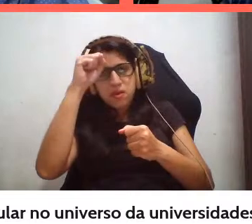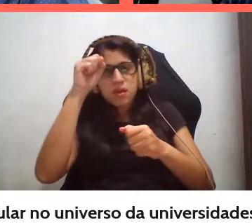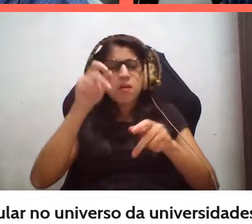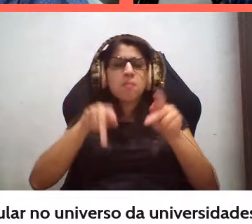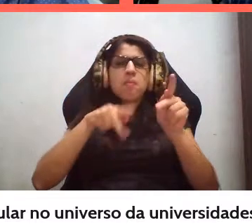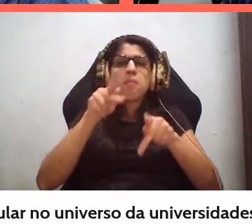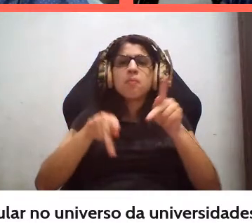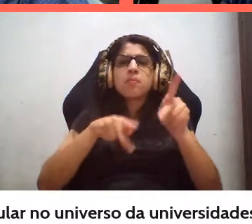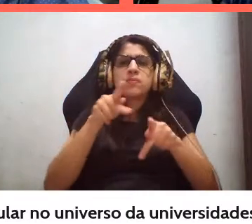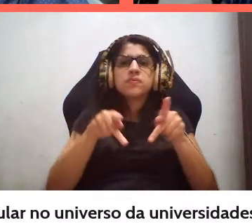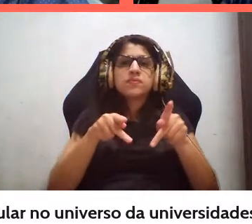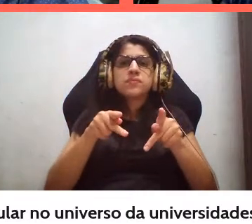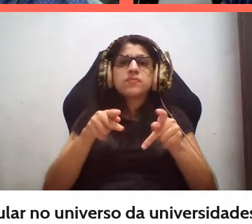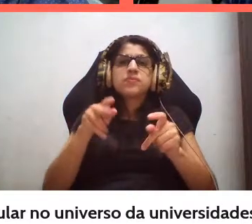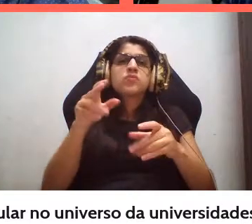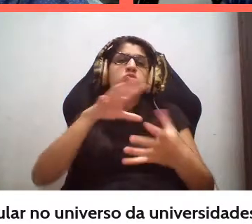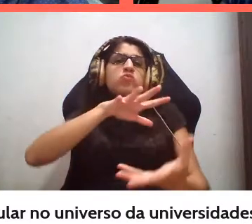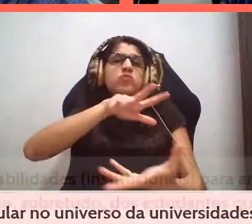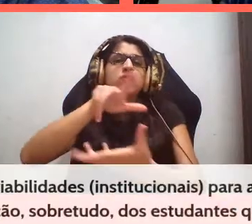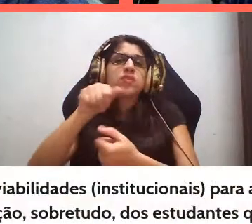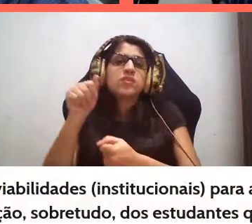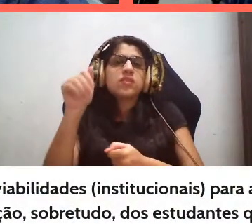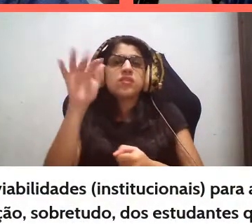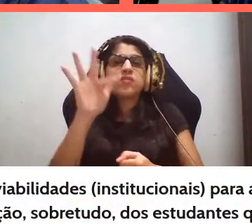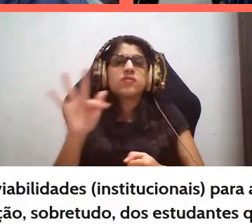universidade, tendo a extensão como ferramenta?